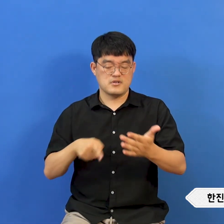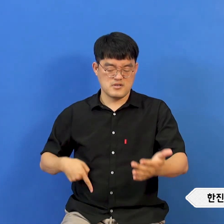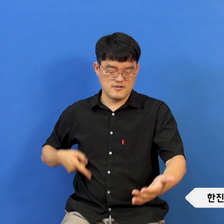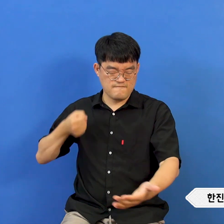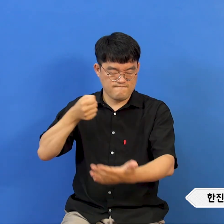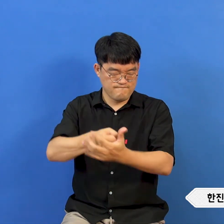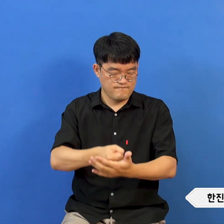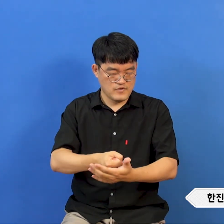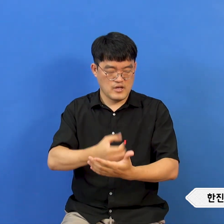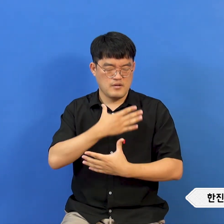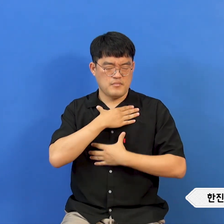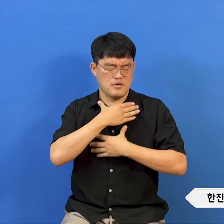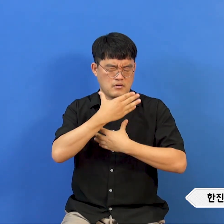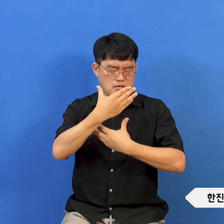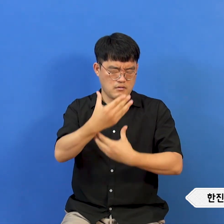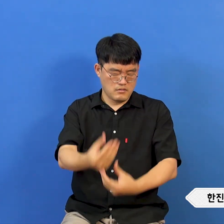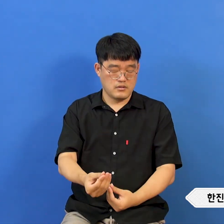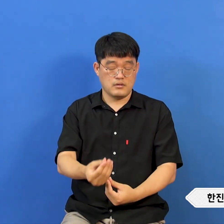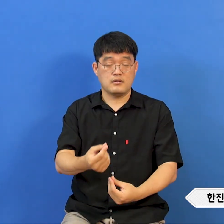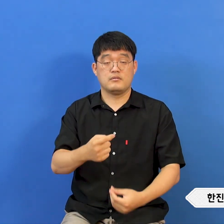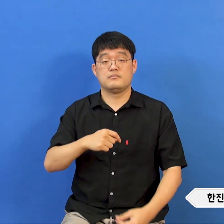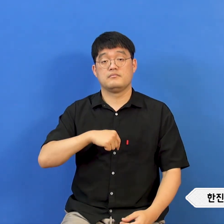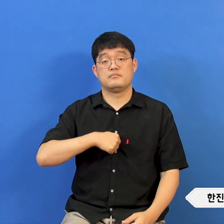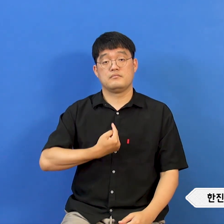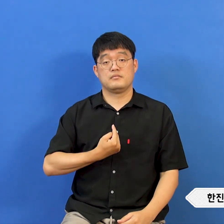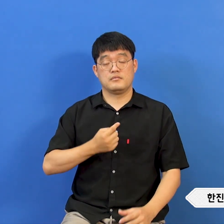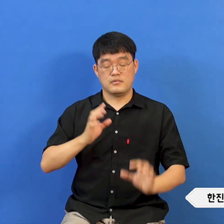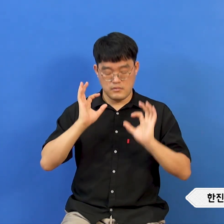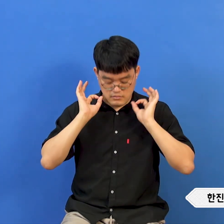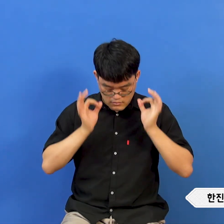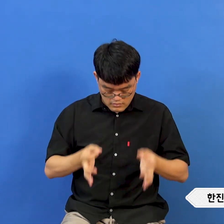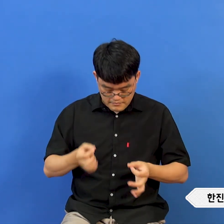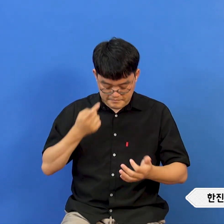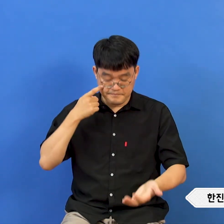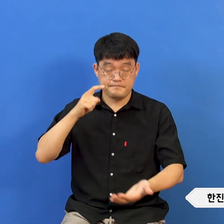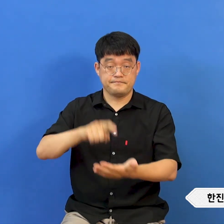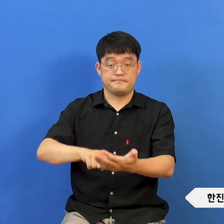담대하고 평안해져 있는 자기 자신을 발견하게 될 것입니다.